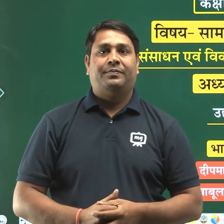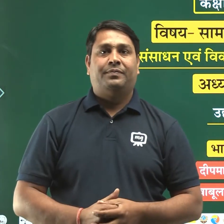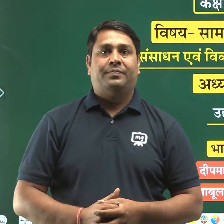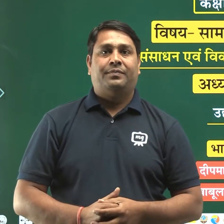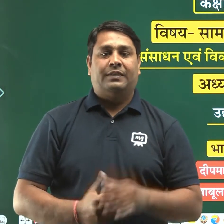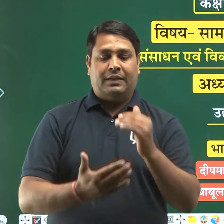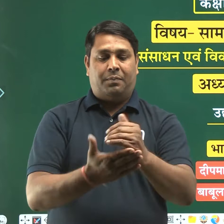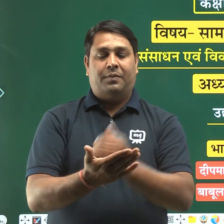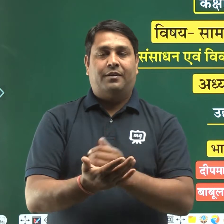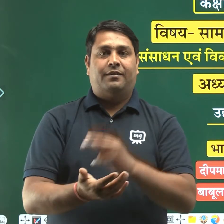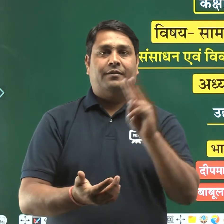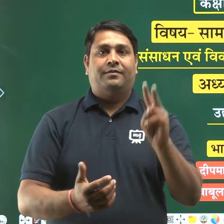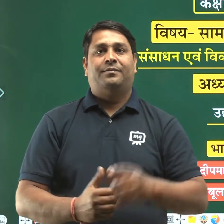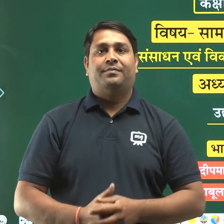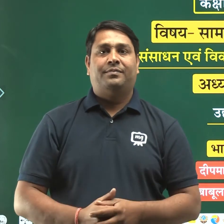भाग 2